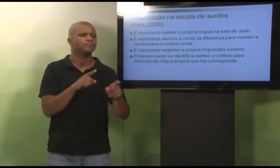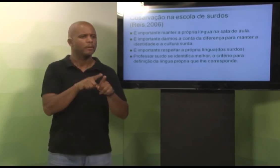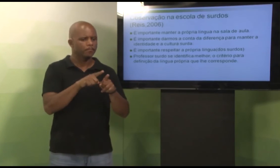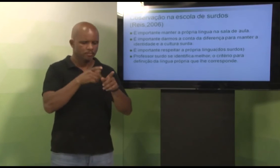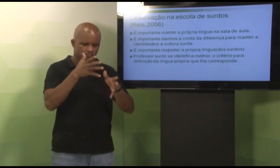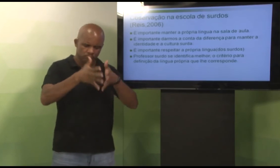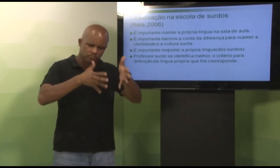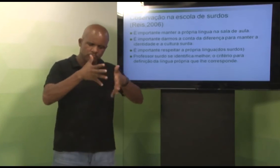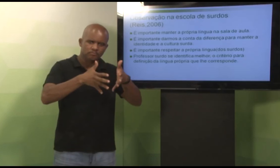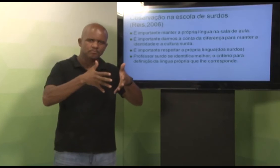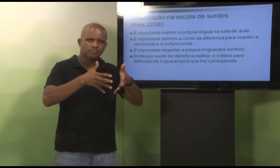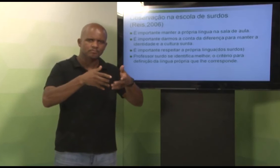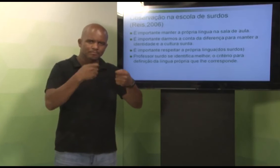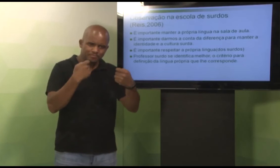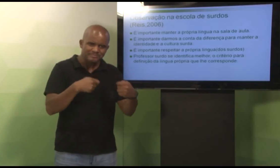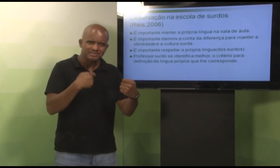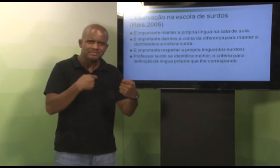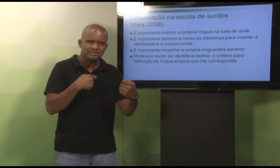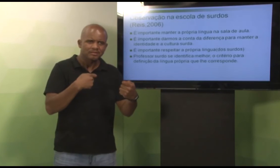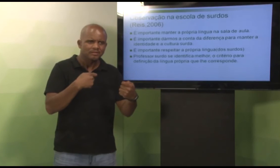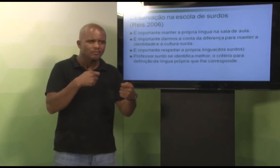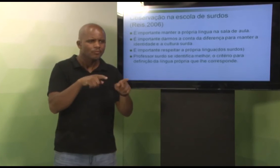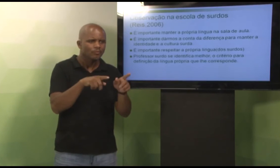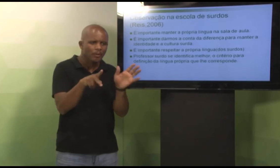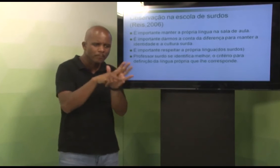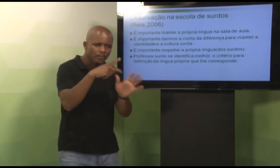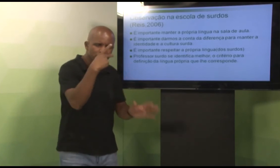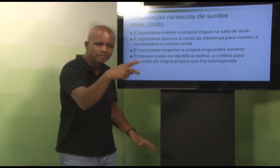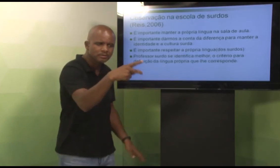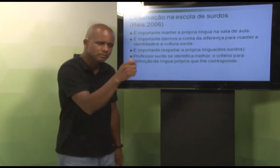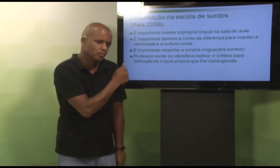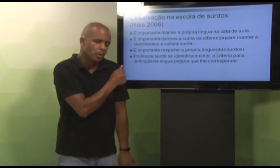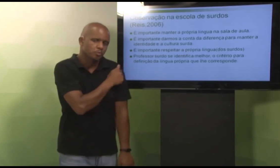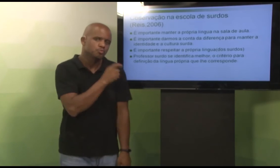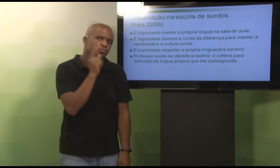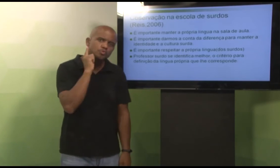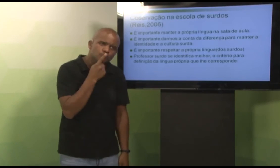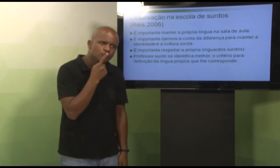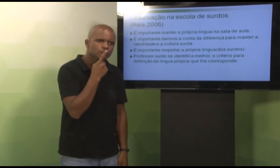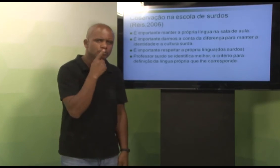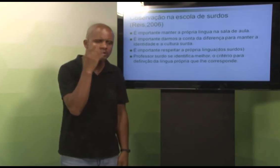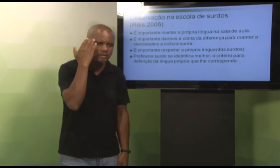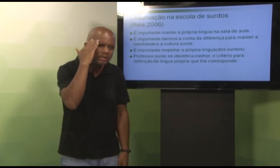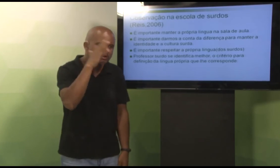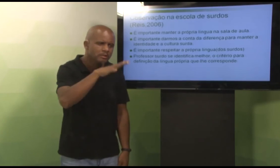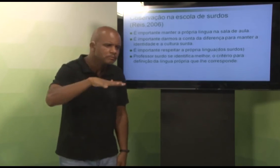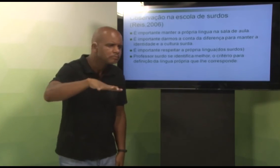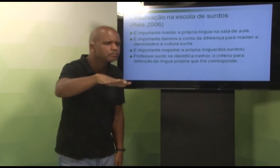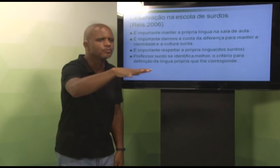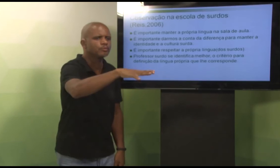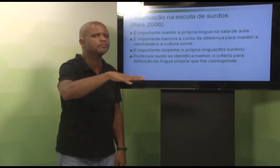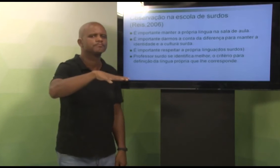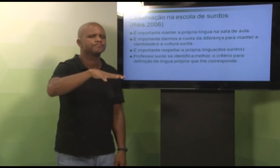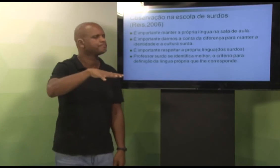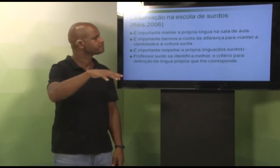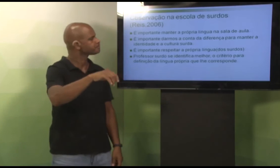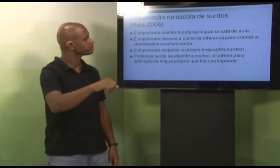possibilitou-nos compreender que, na escola, é necessário que haja uma língua, igualmente. A língua